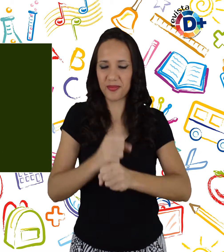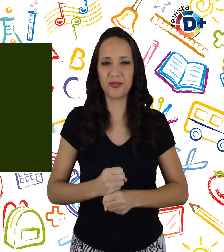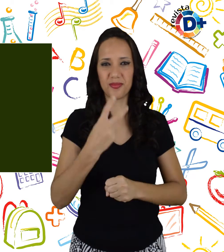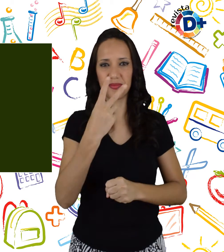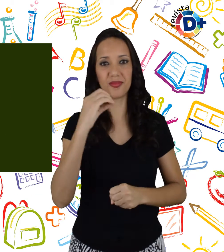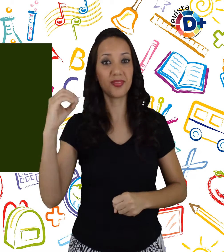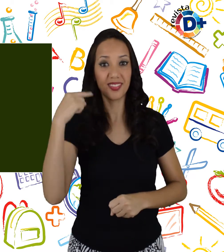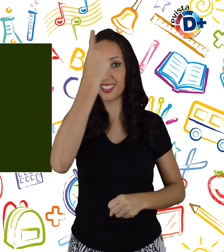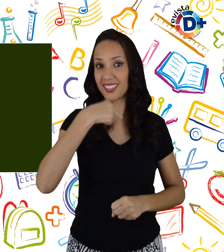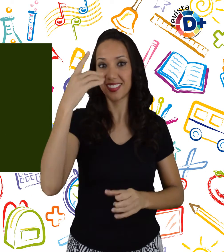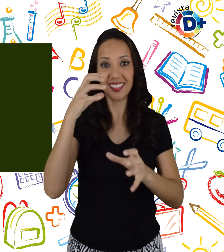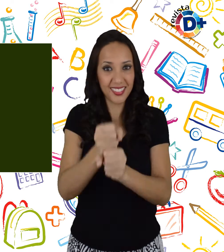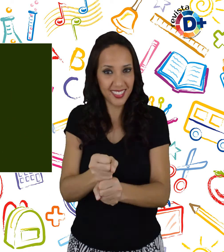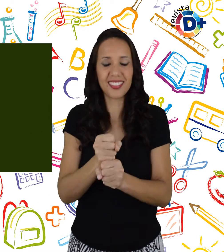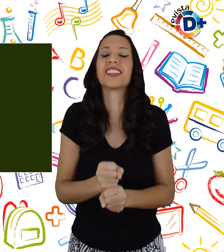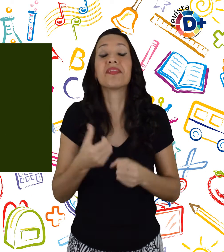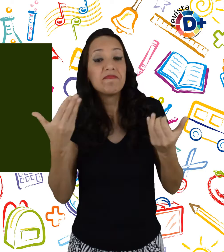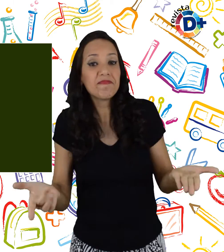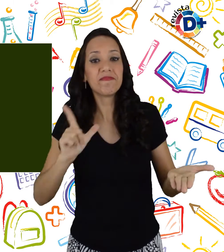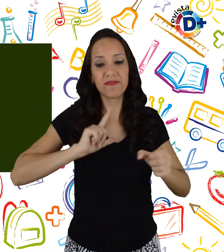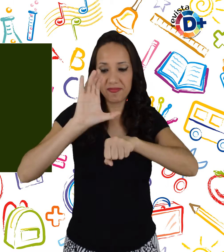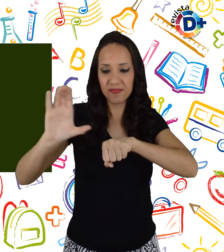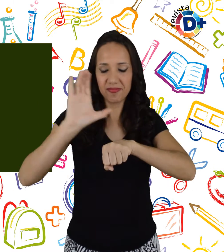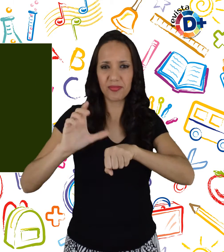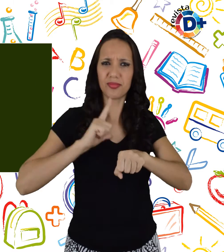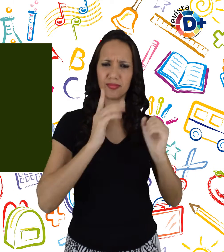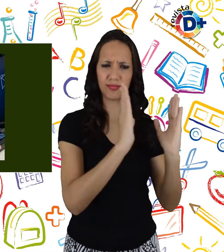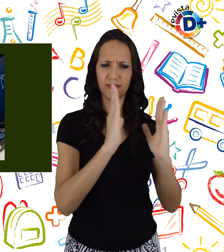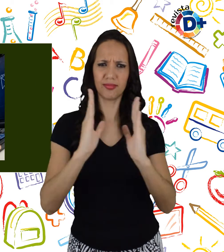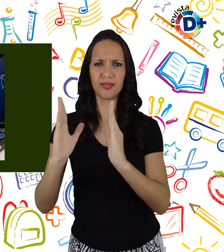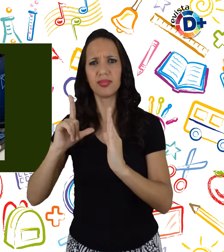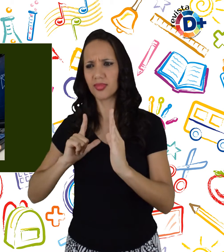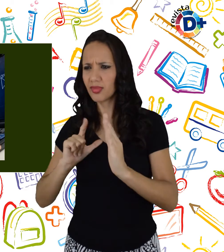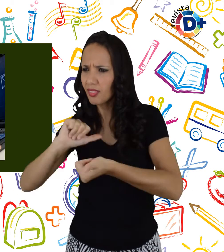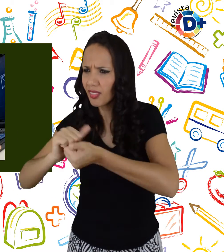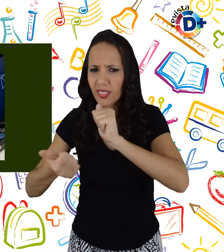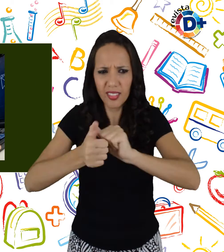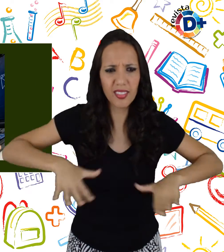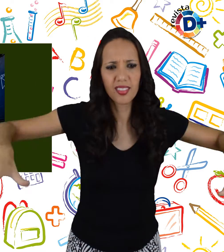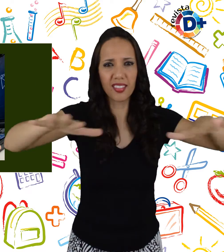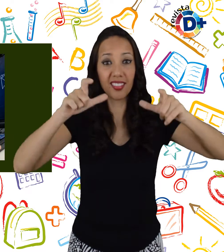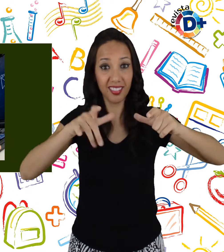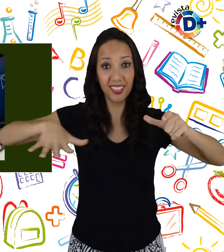horas para isso uma série de adaptações foi realizada na sede desde a estrutura física